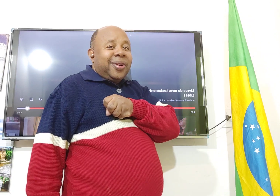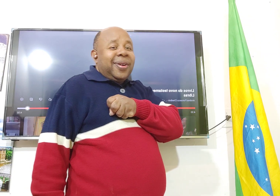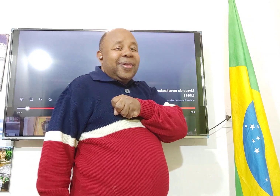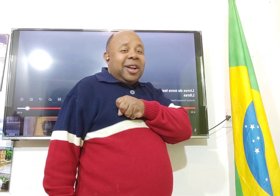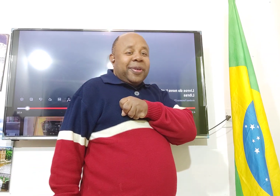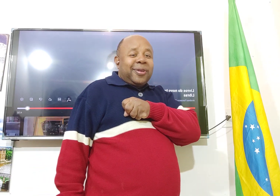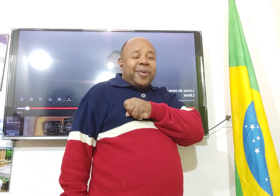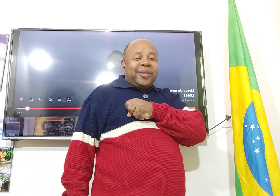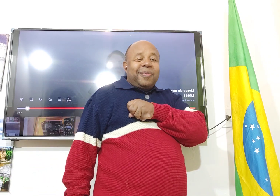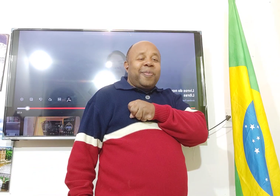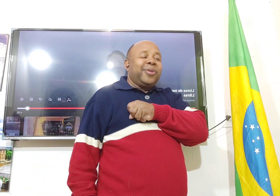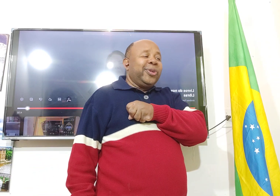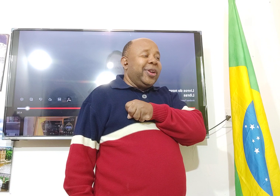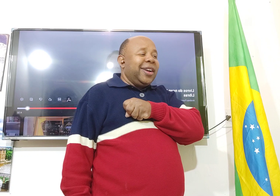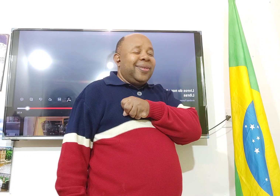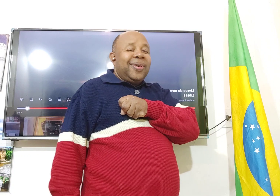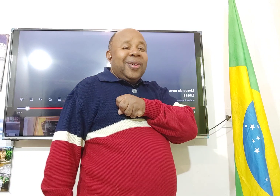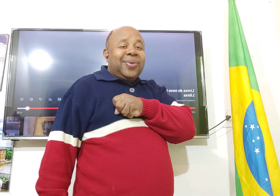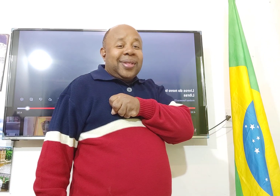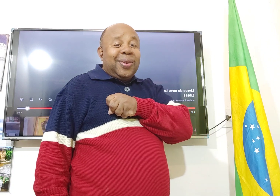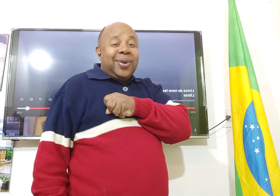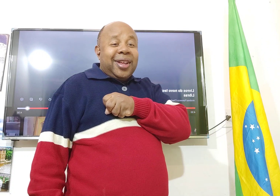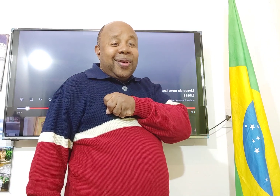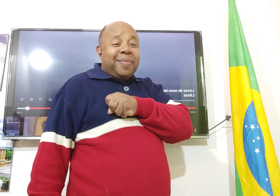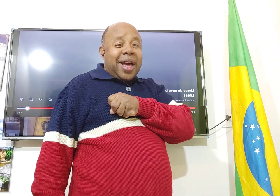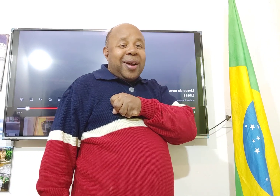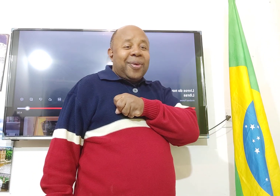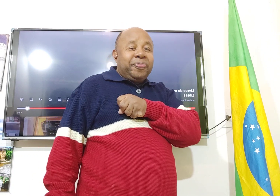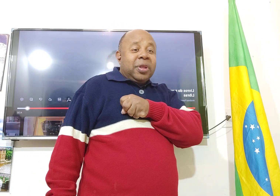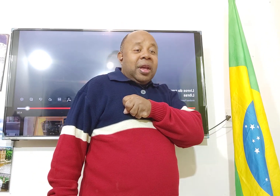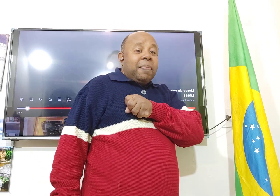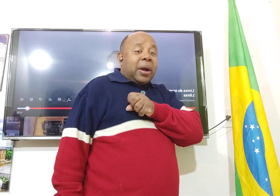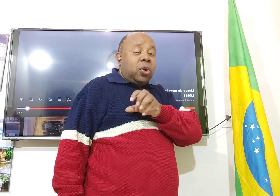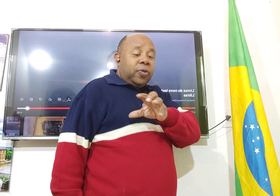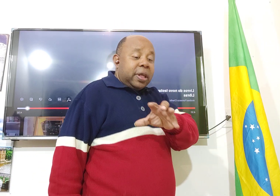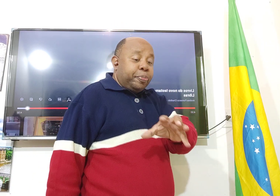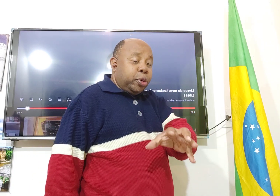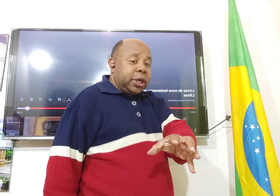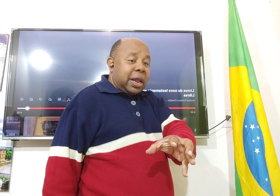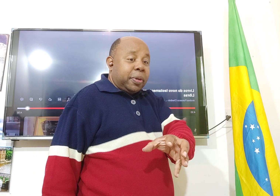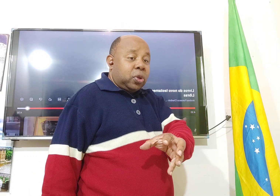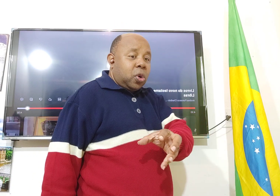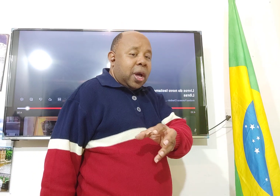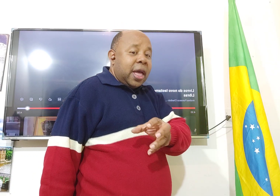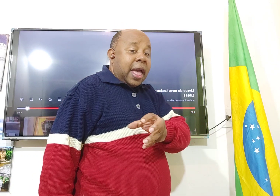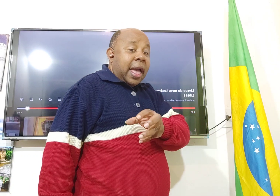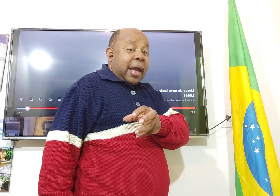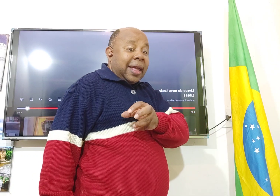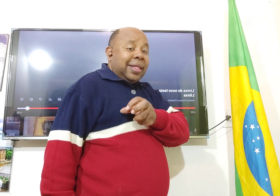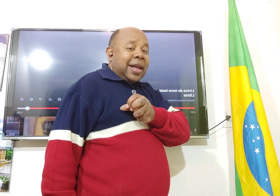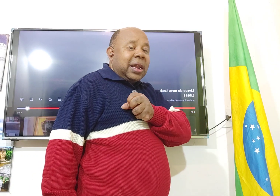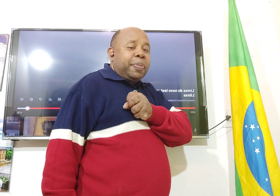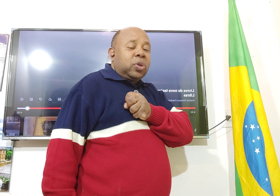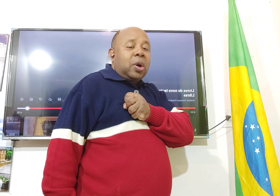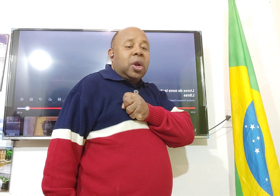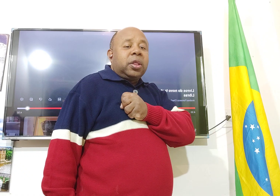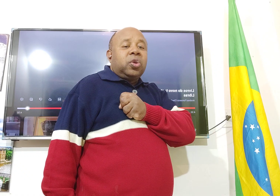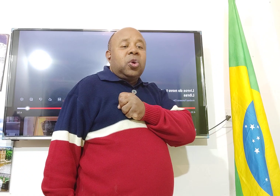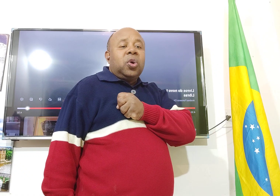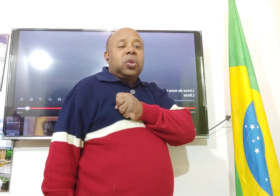pastor, chamar o pastor Juliano, não sei se é no grego ou no hebraico, mas quando você puxa aquela pessoa, quer dizer que aquela pessoa agora se tornou a